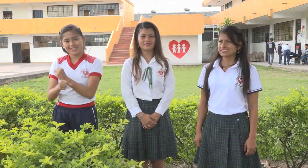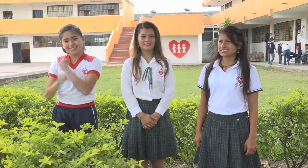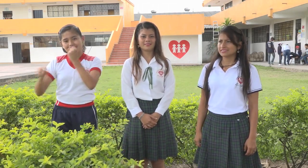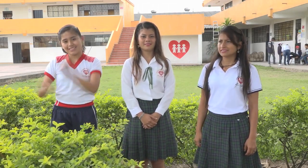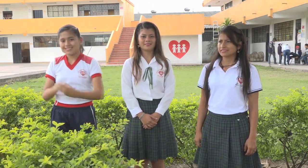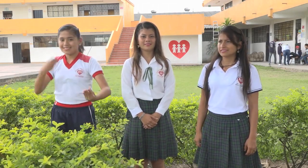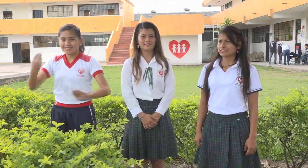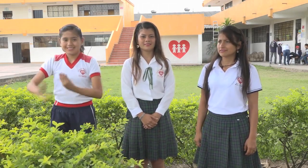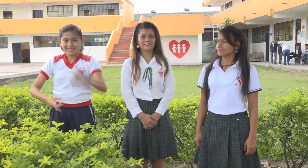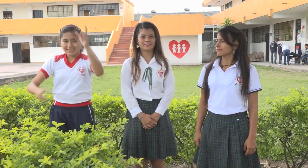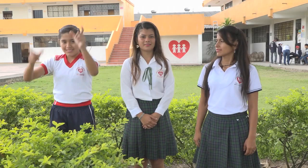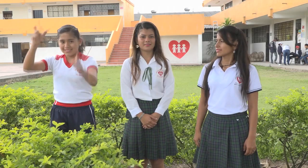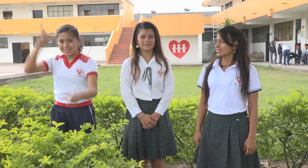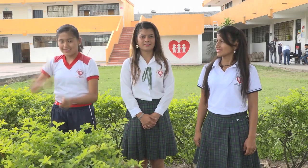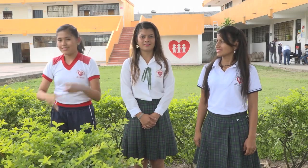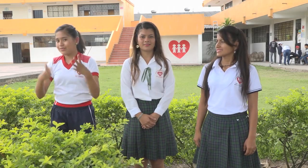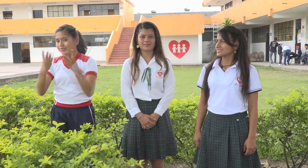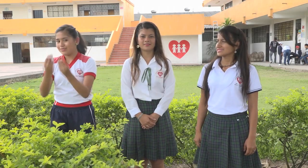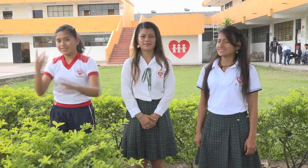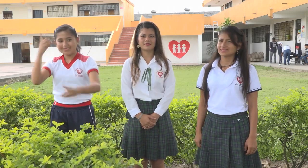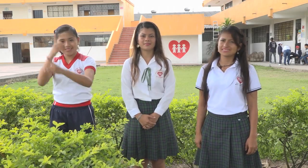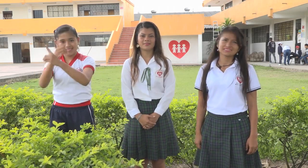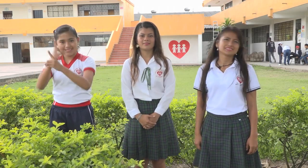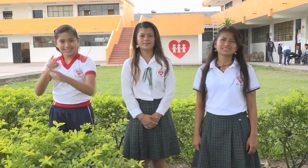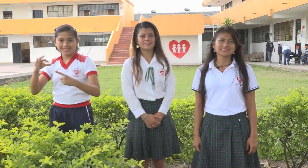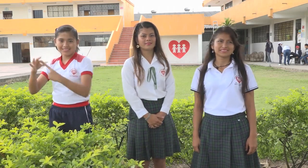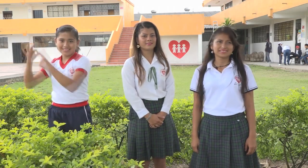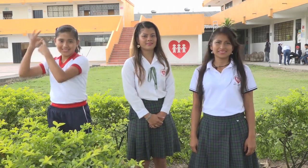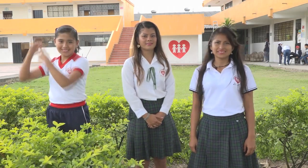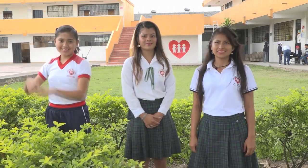y cómo apoya a las personas con discapacidad.